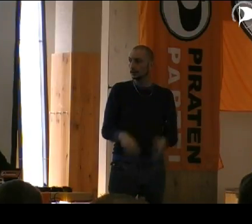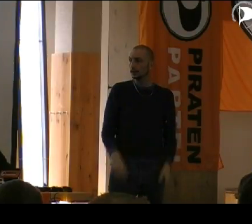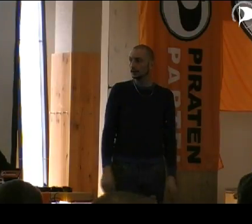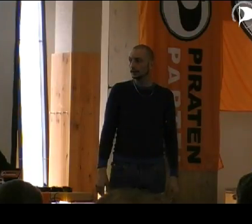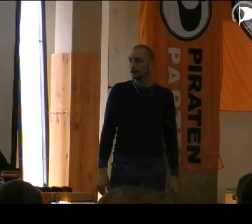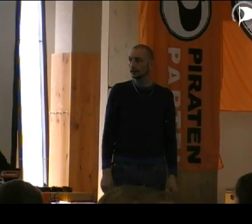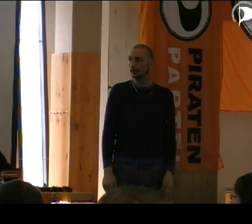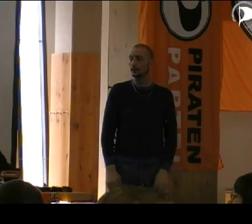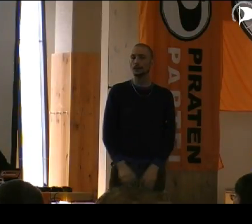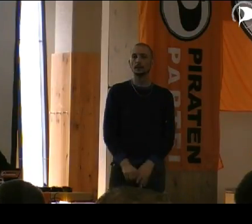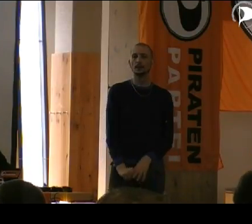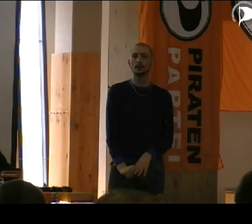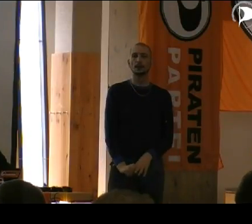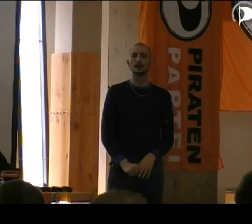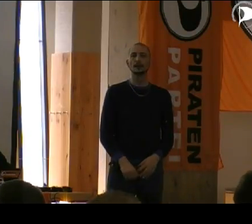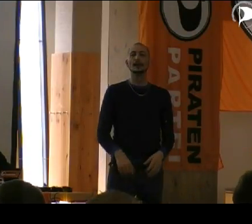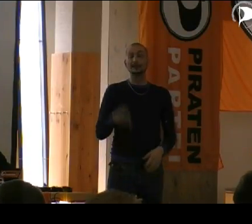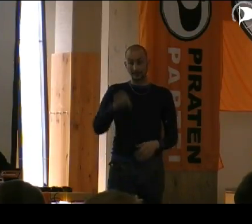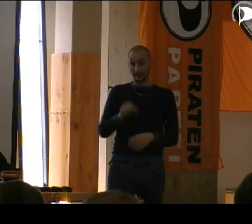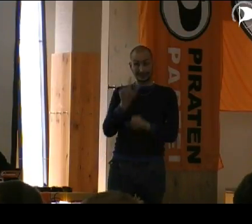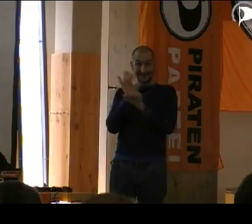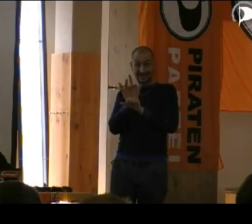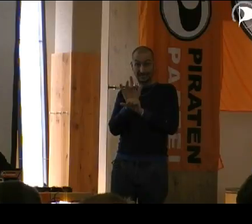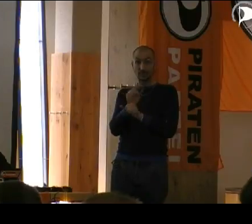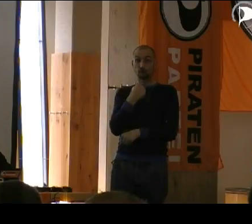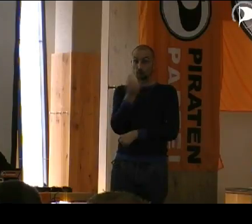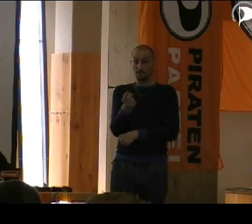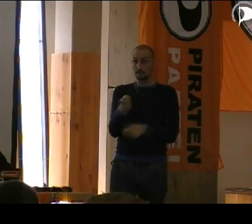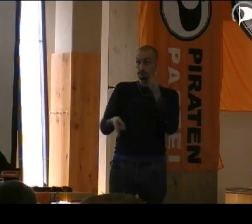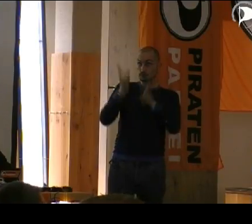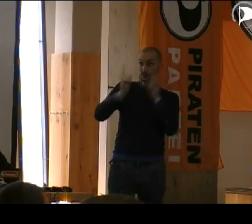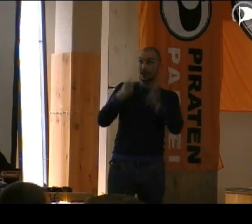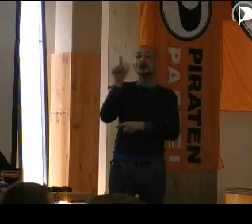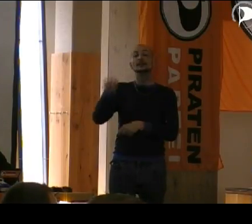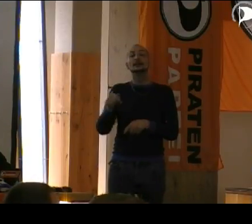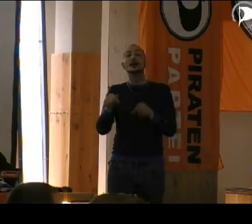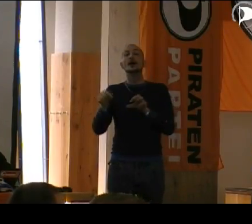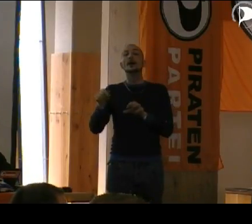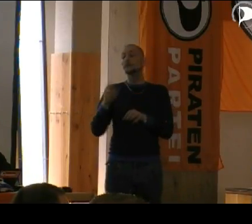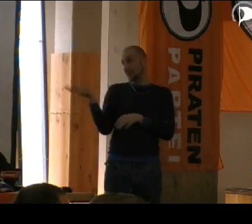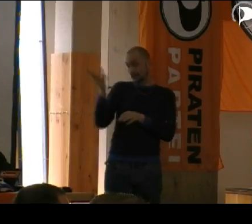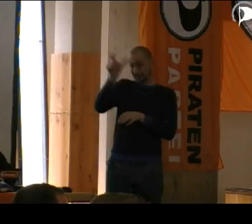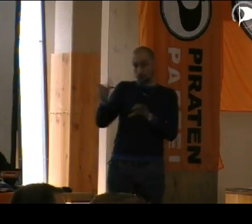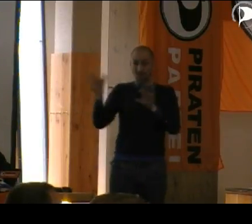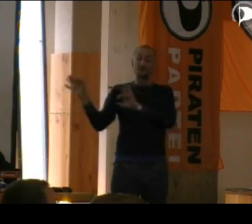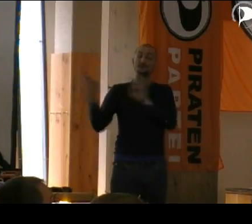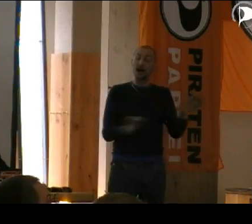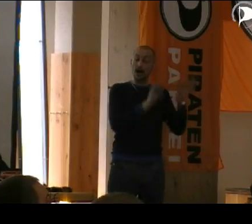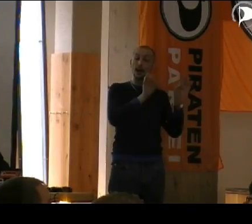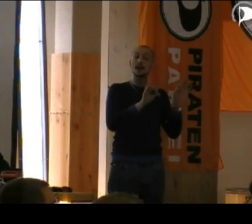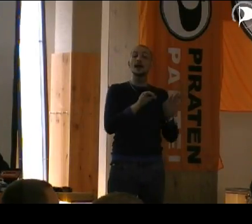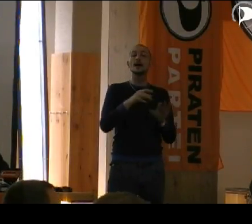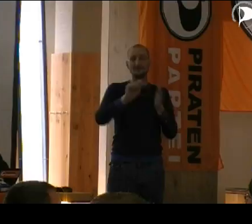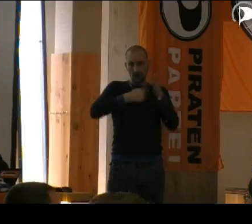gibt es zudem einen kandidaten unter leitung der beiden gibt es gleich fünf martin